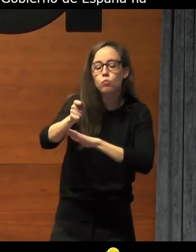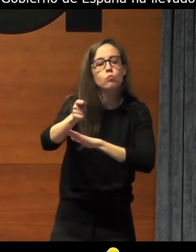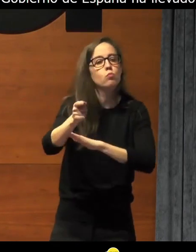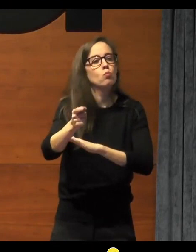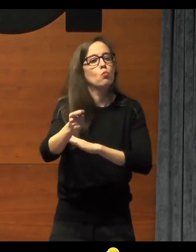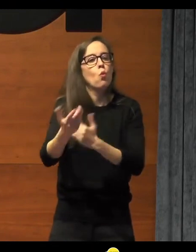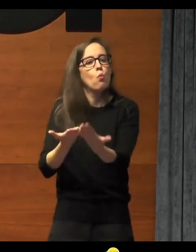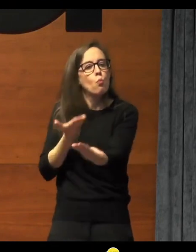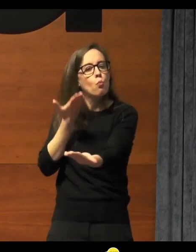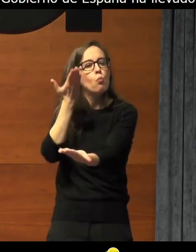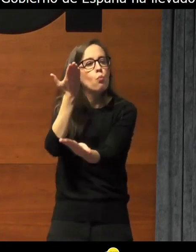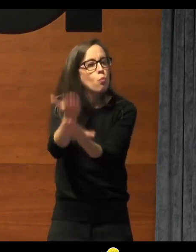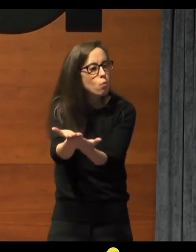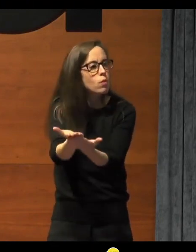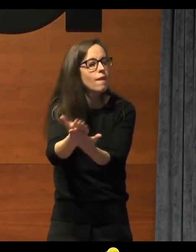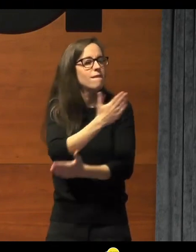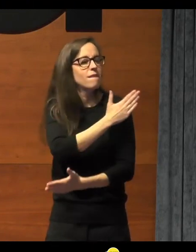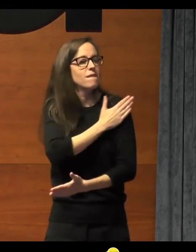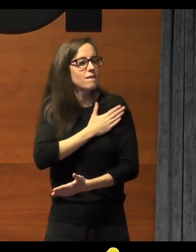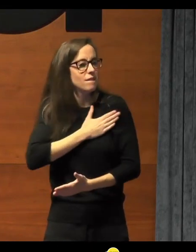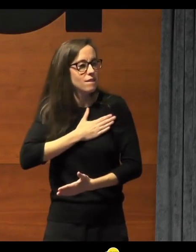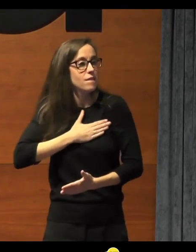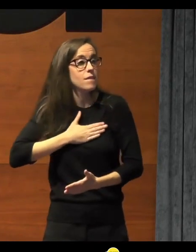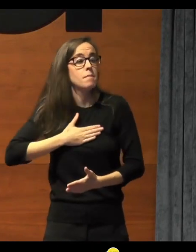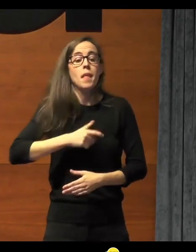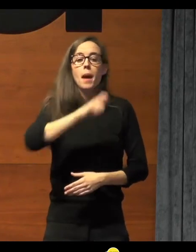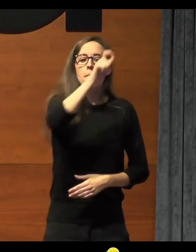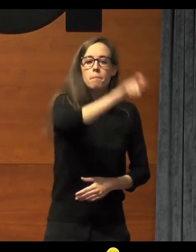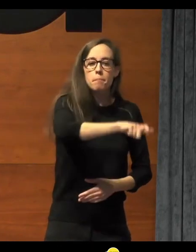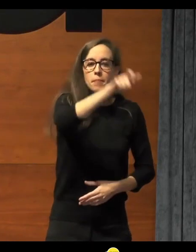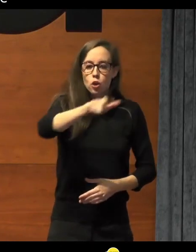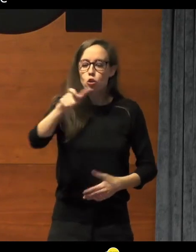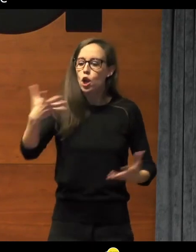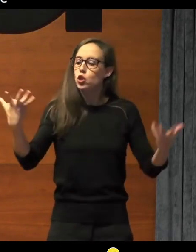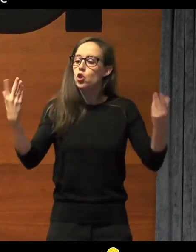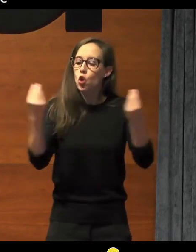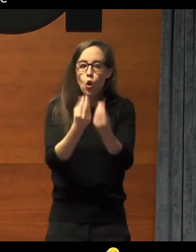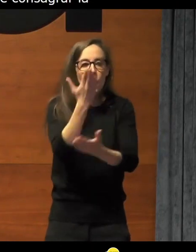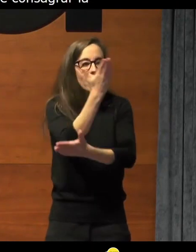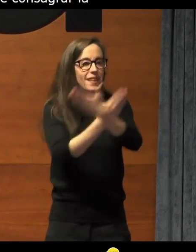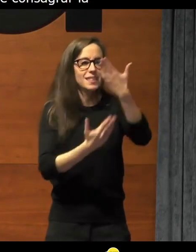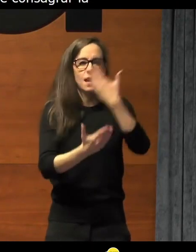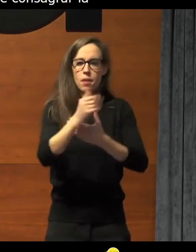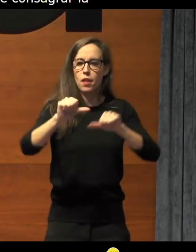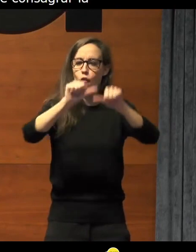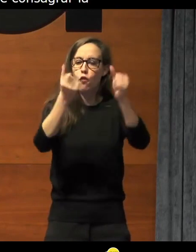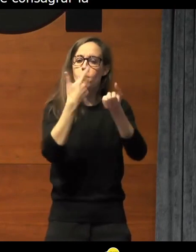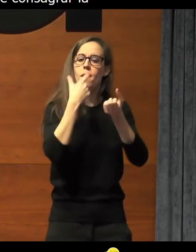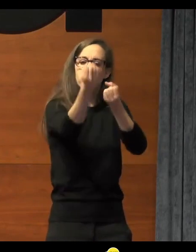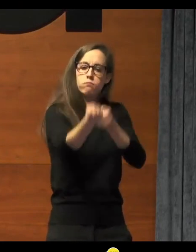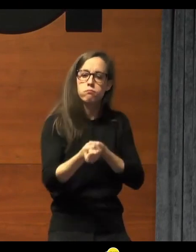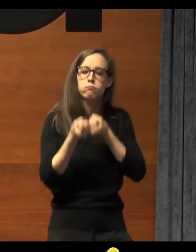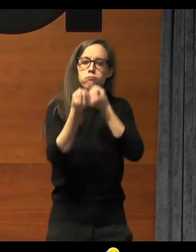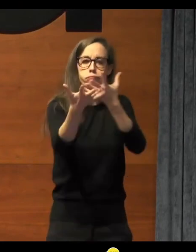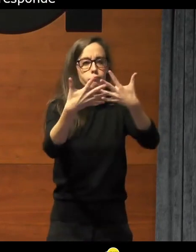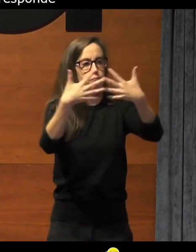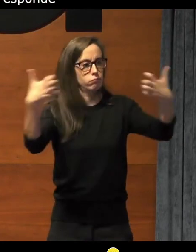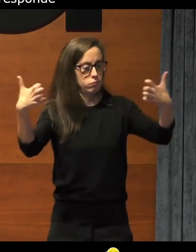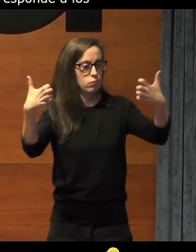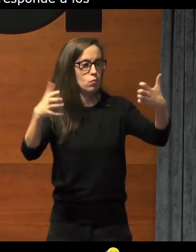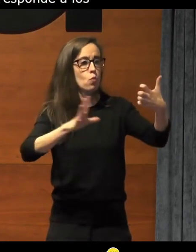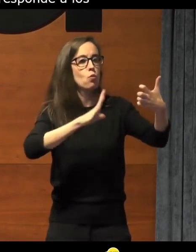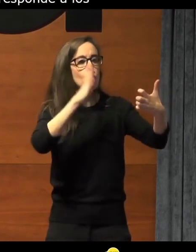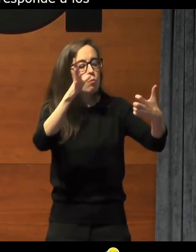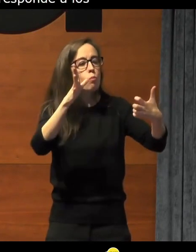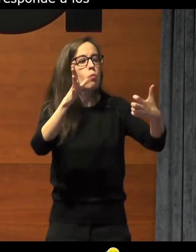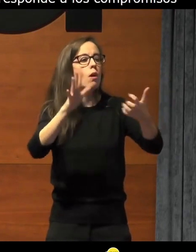consagrar constitucionalmente la expresión personas con discapacidad, como corresponde a los compromisos internacionales de